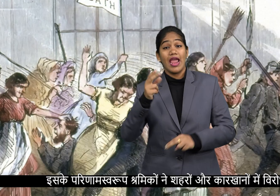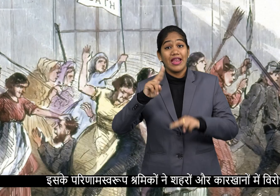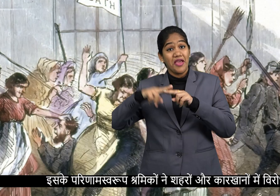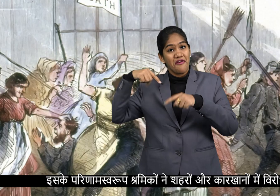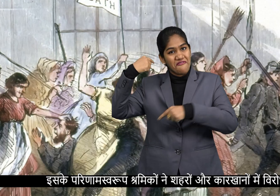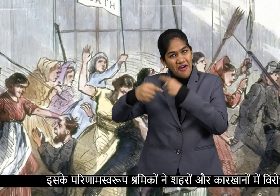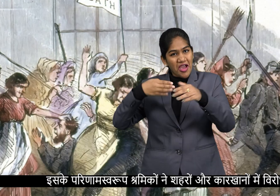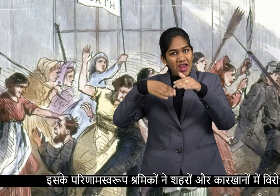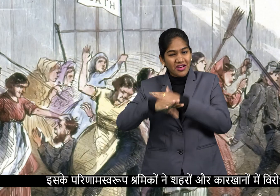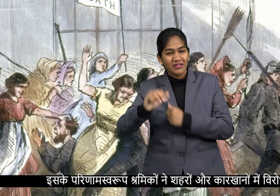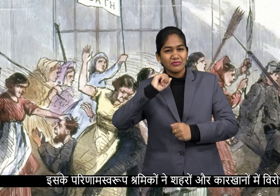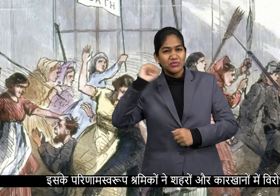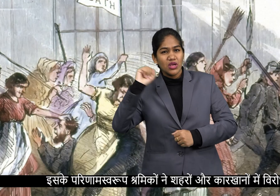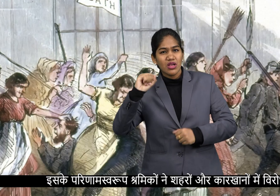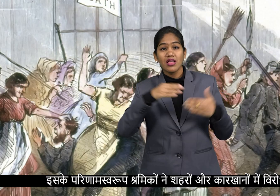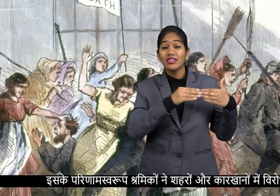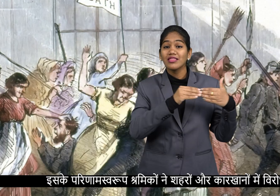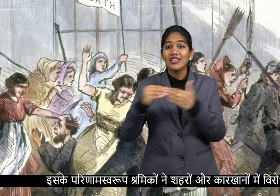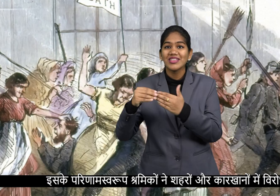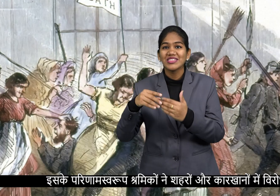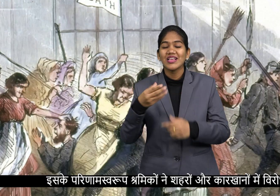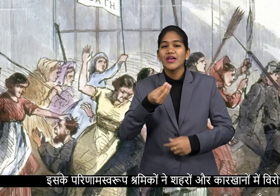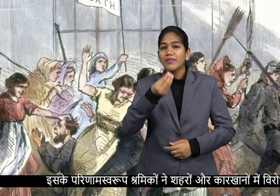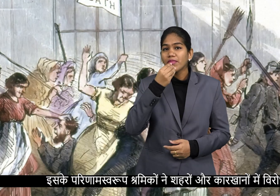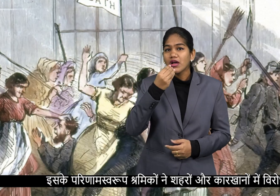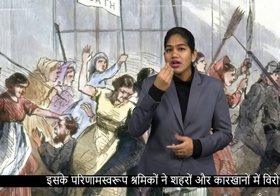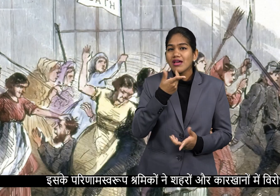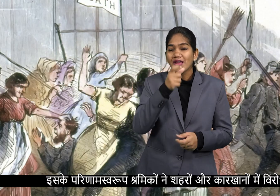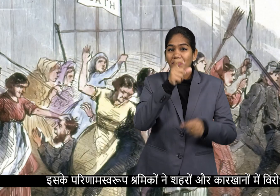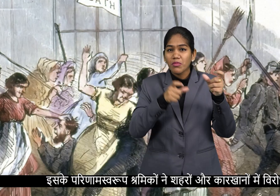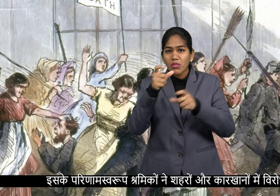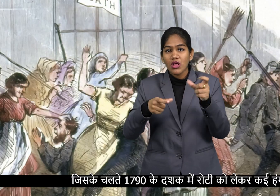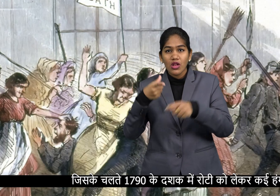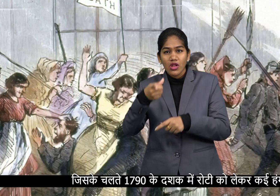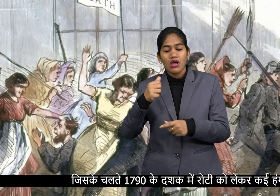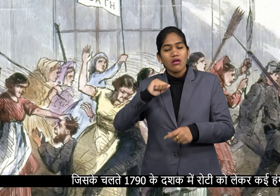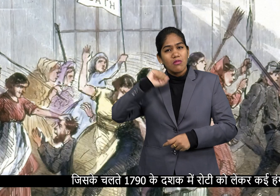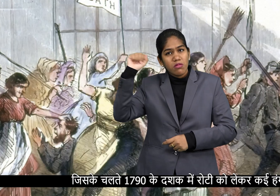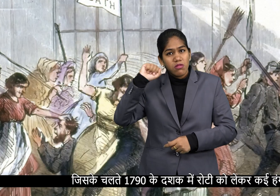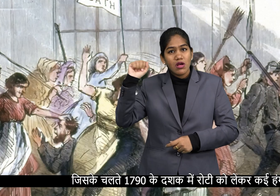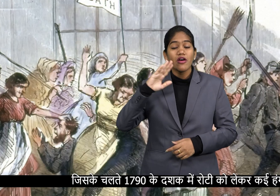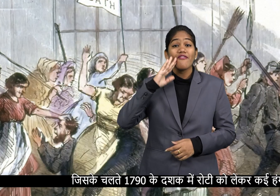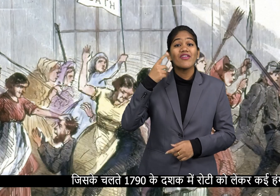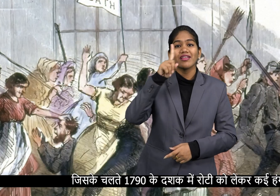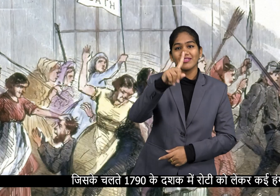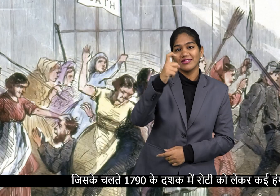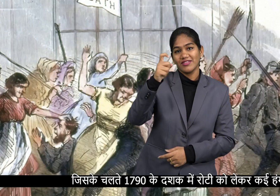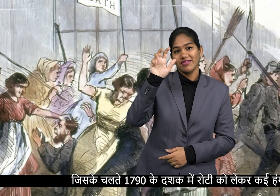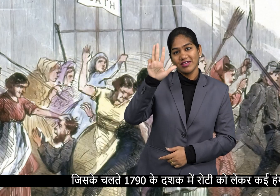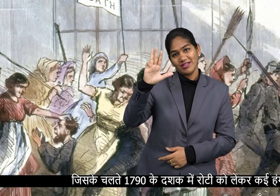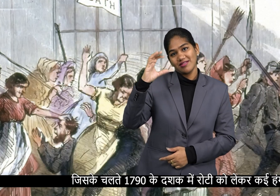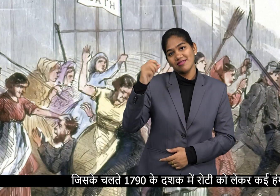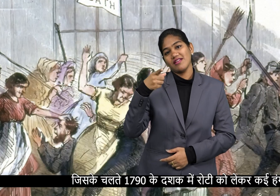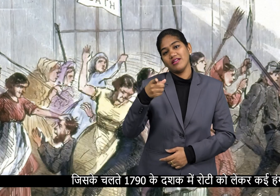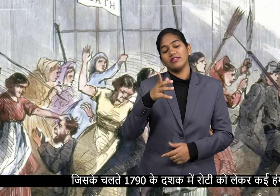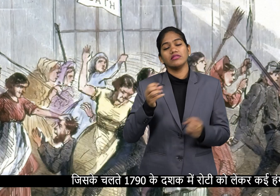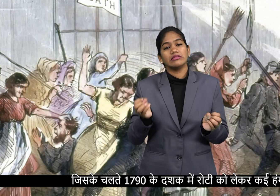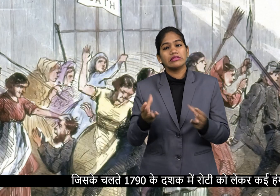और कारखानों में विरोध प्रदर्शन किए, जिसके चलते